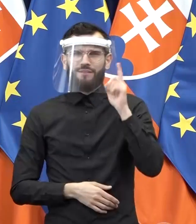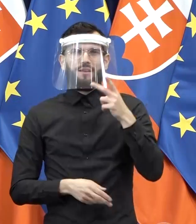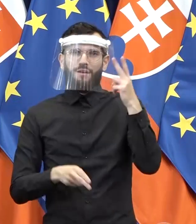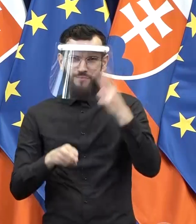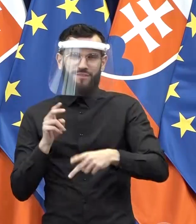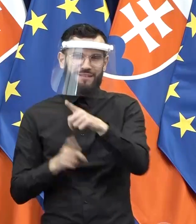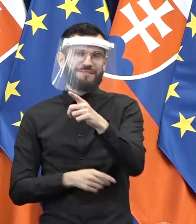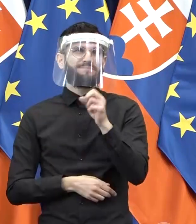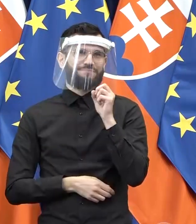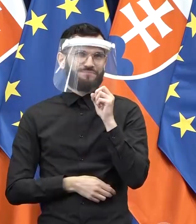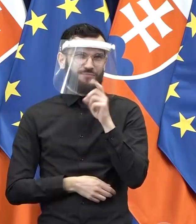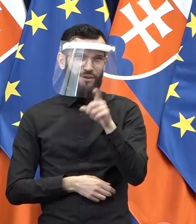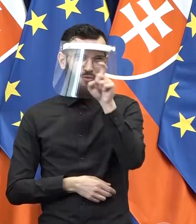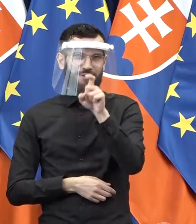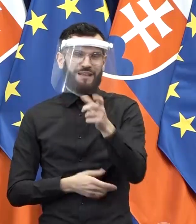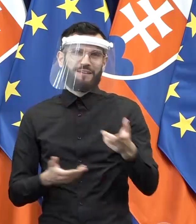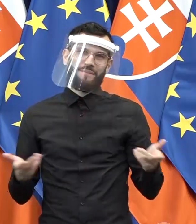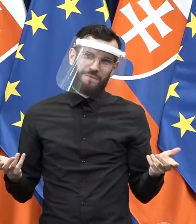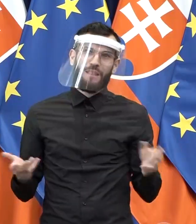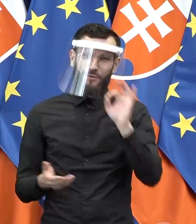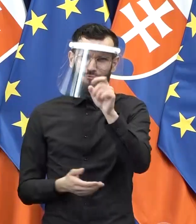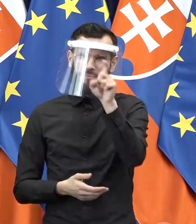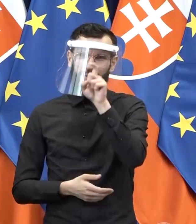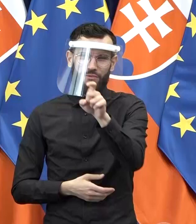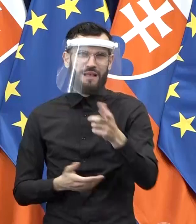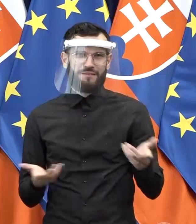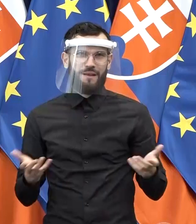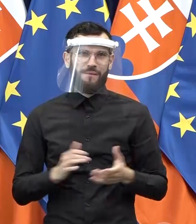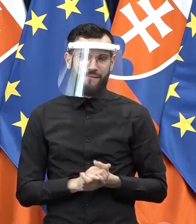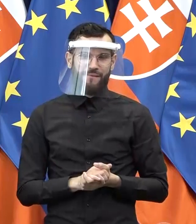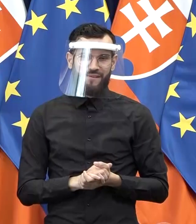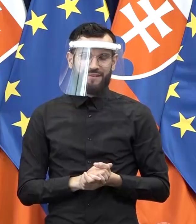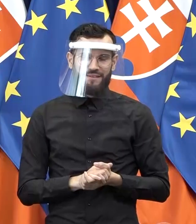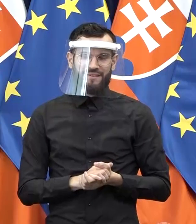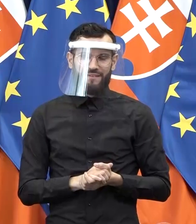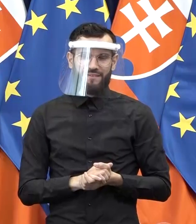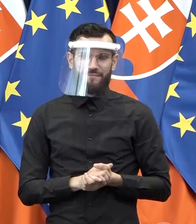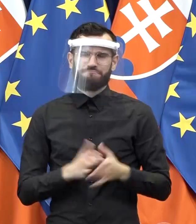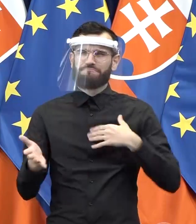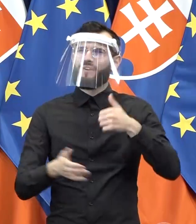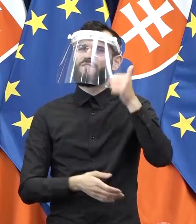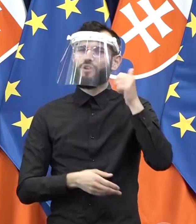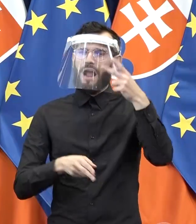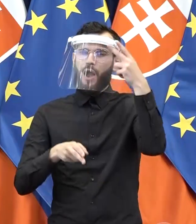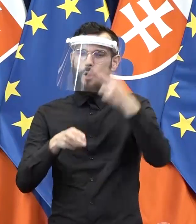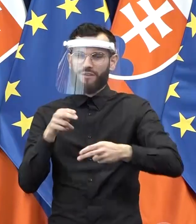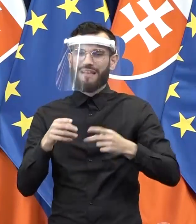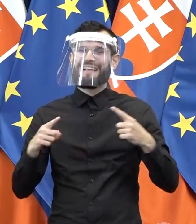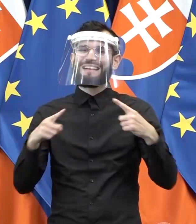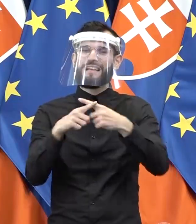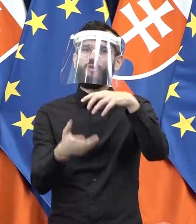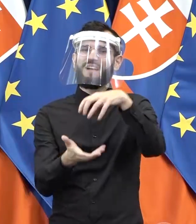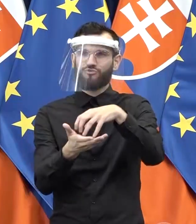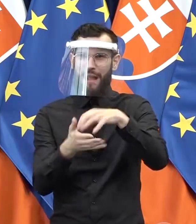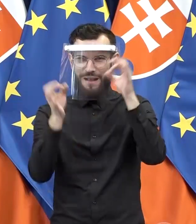poslednú čerešničku na torte túto otázku, tak dobrú otázku ste dali. Ja tak, keď sme včera končili vlastne ten krizovištár,